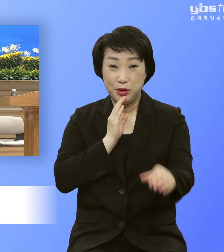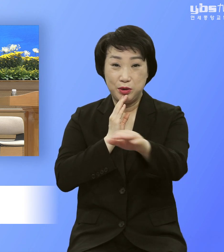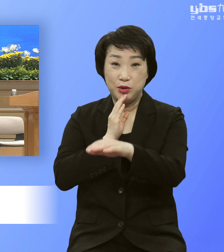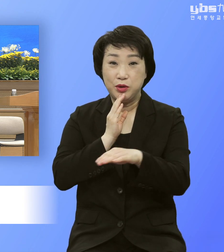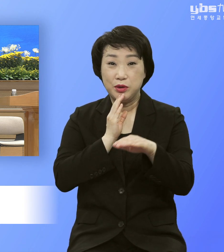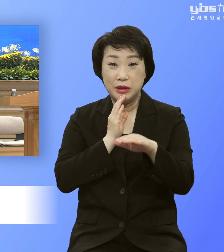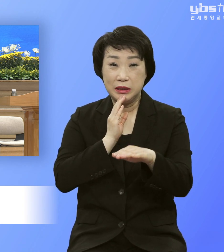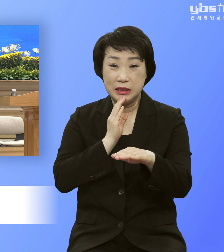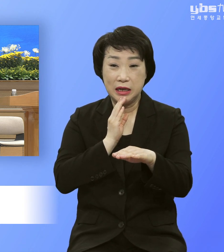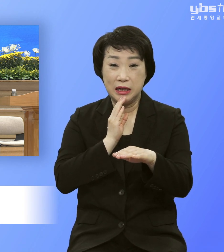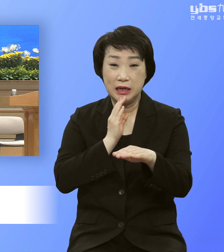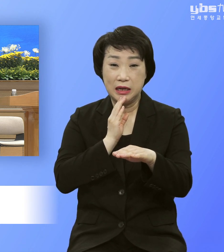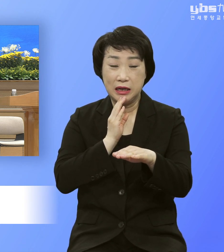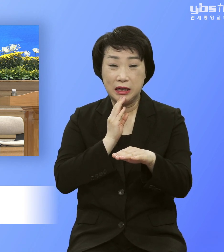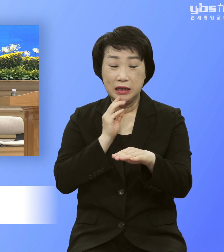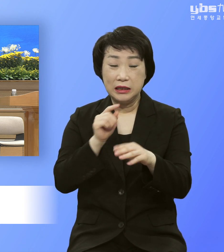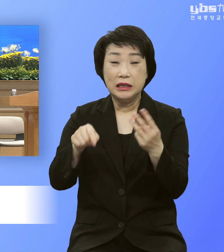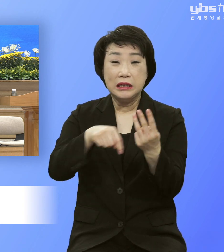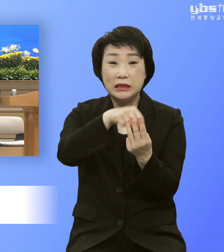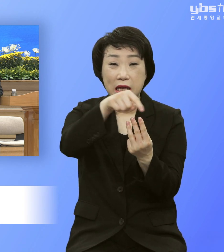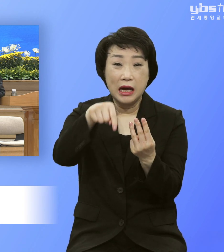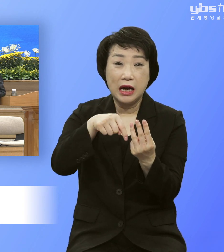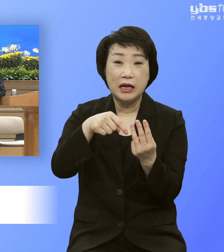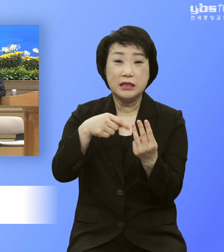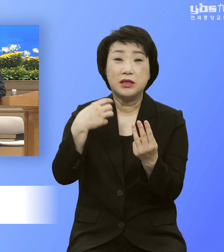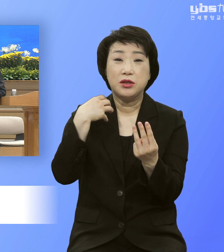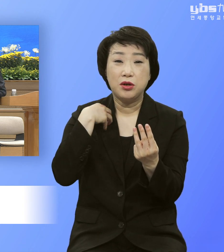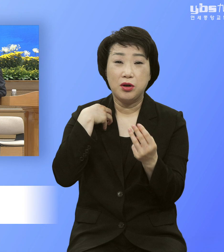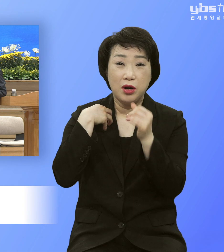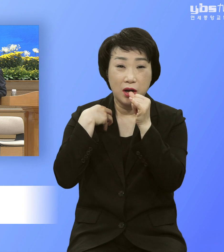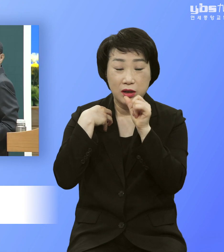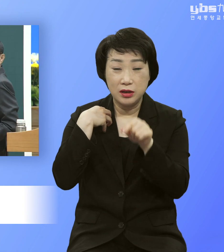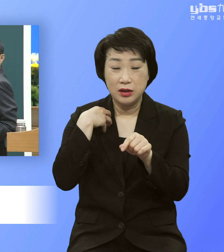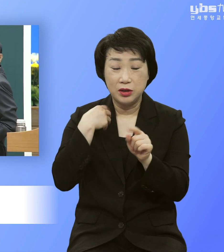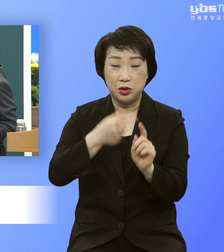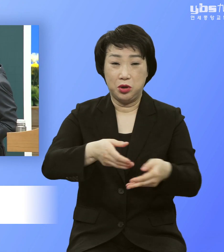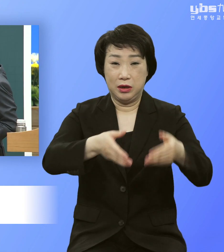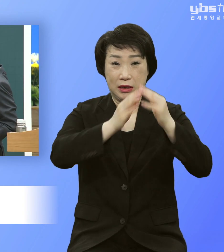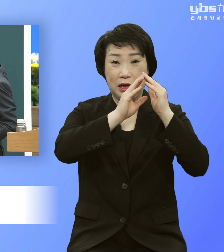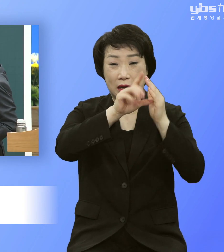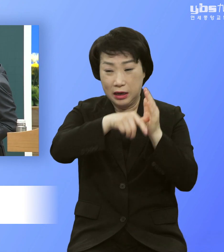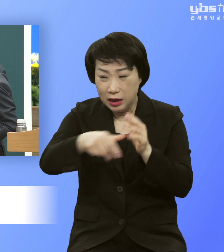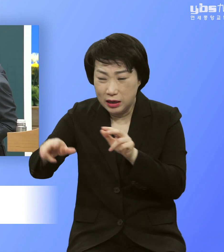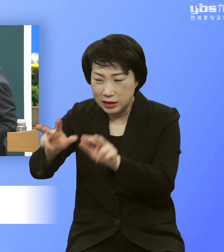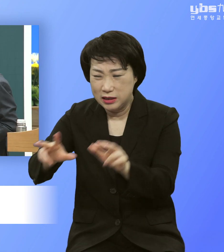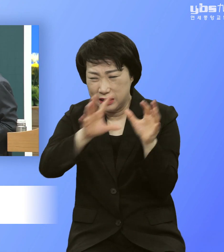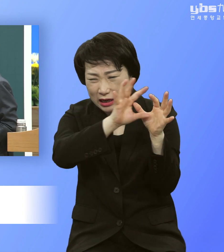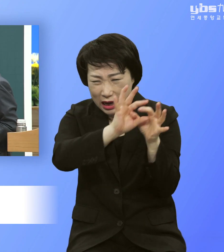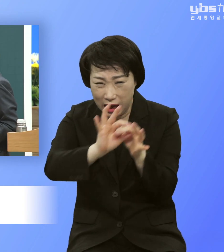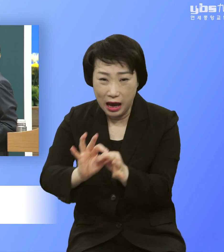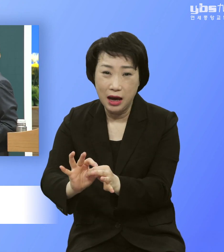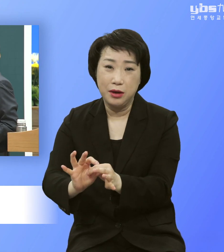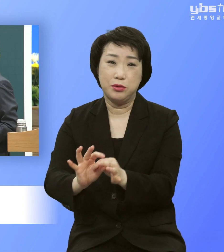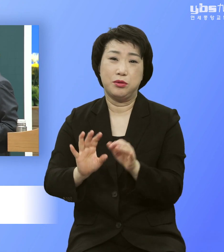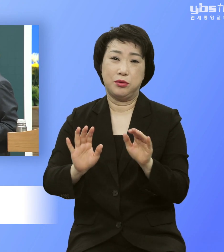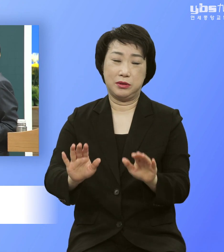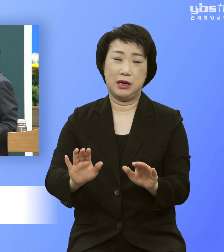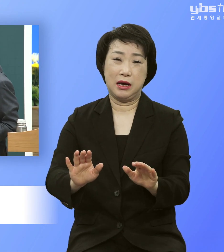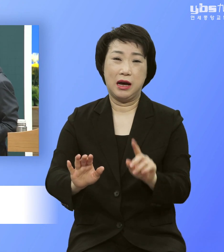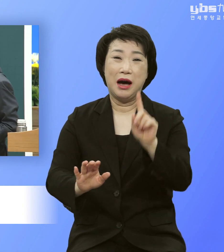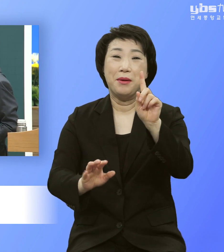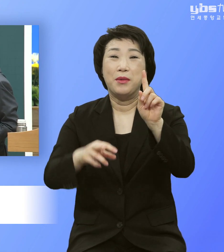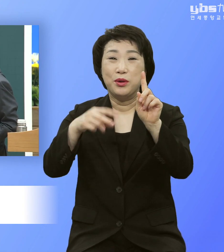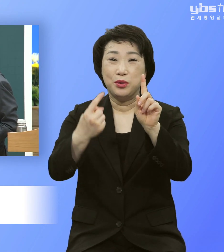우리는 이 세 가지 역사를 개척부터 지금까지 계속